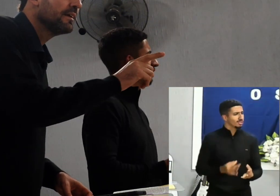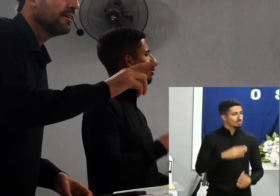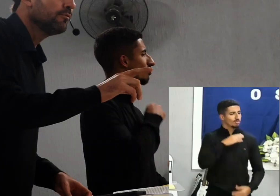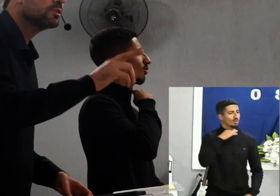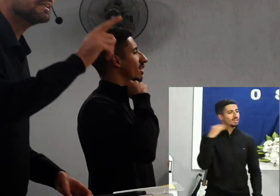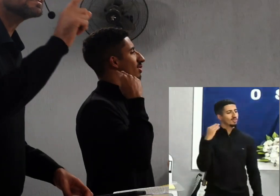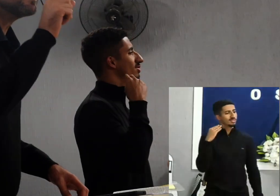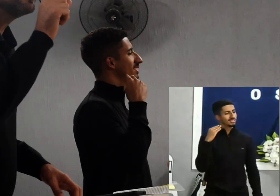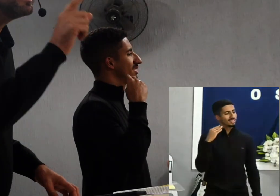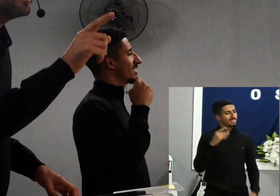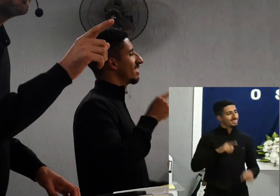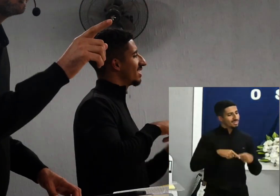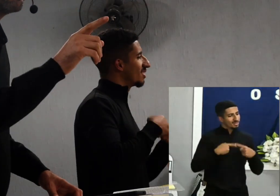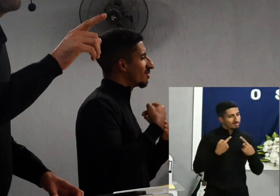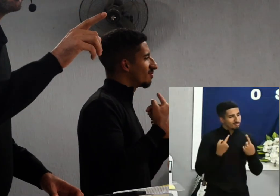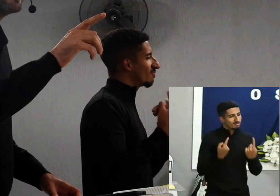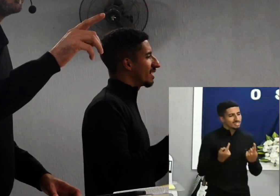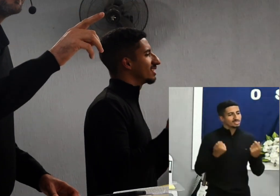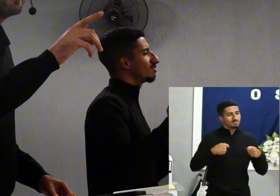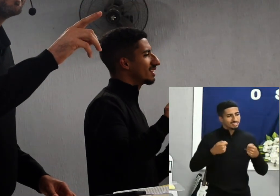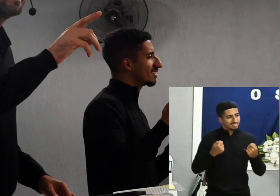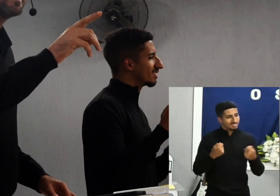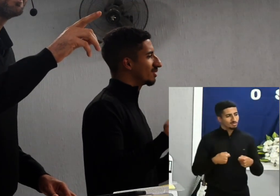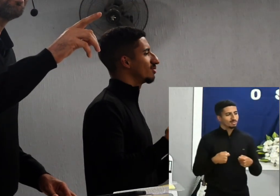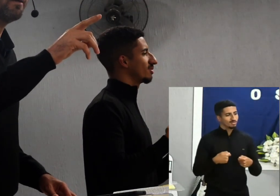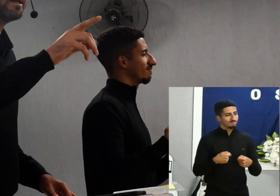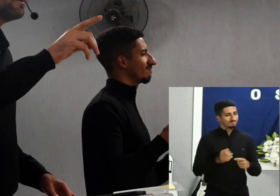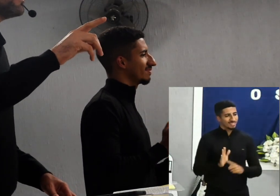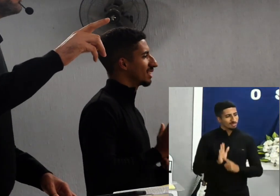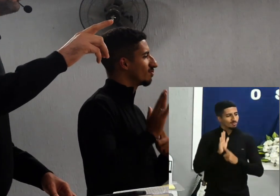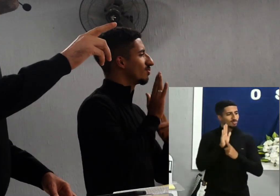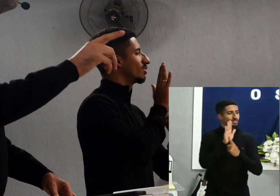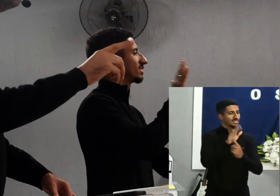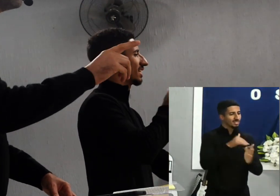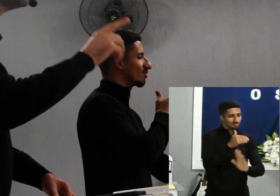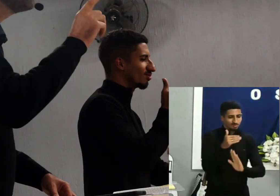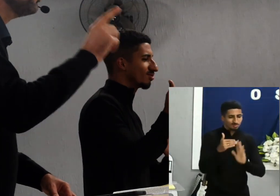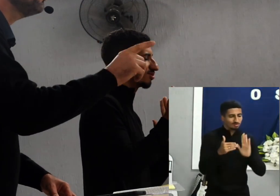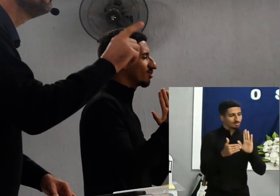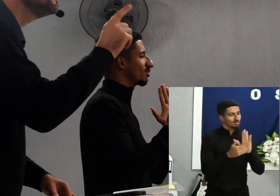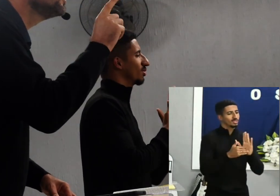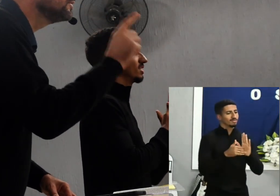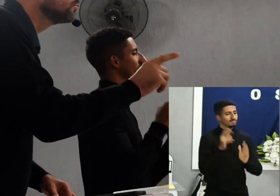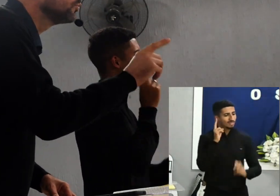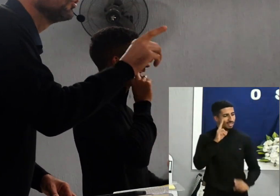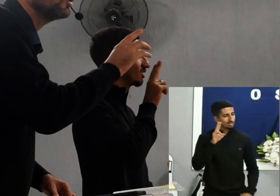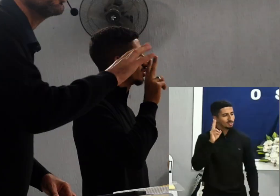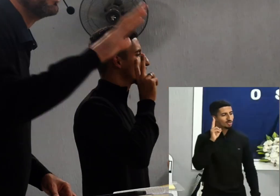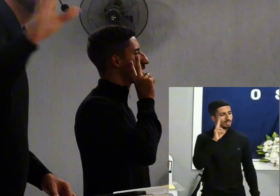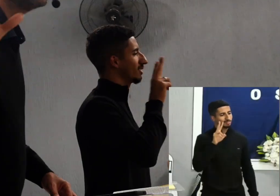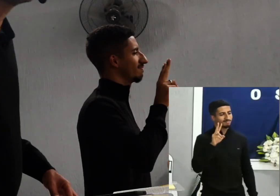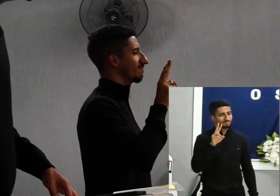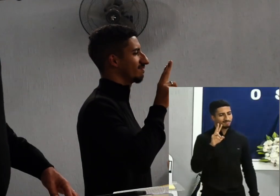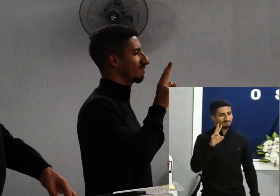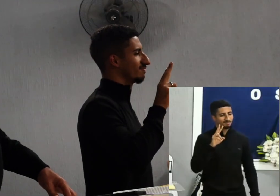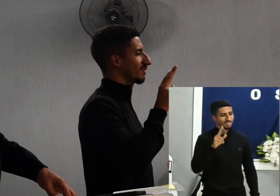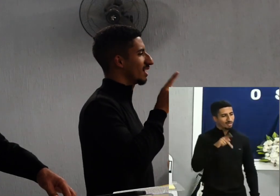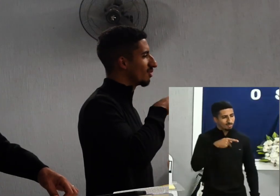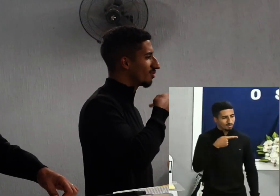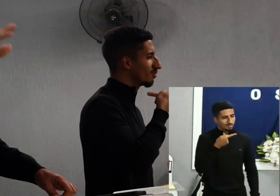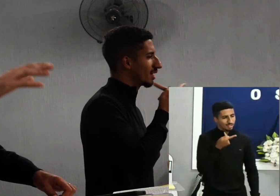assim, você sabia que para o maior bandido do nosso